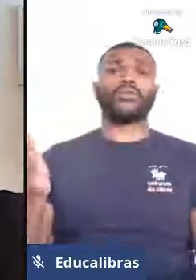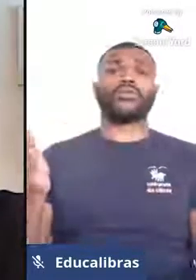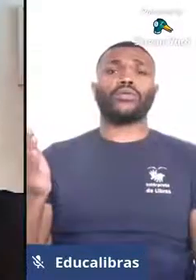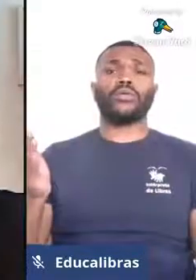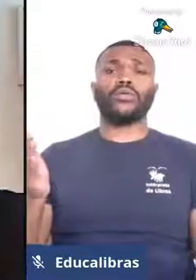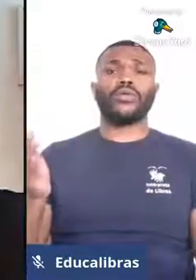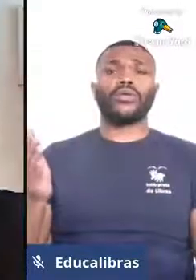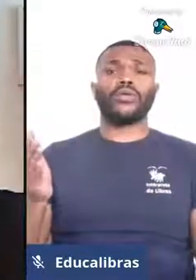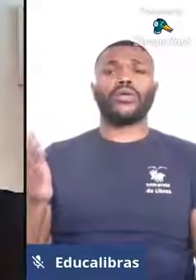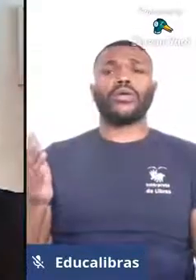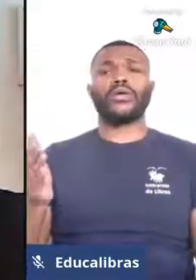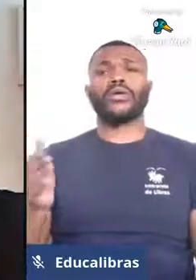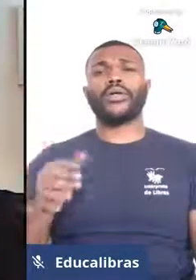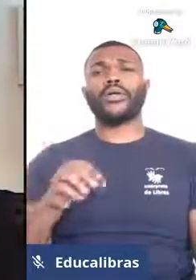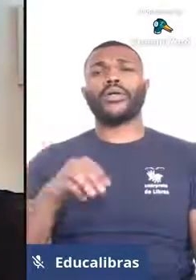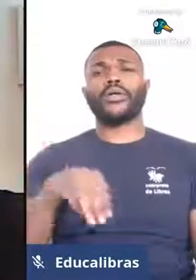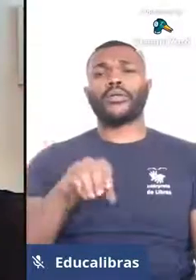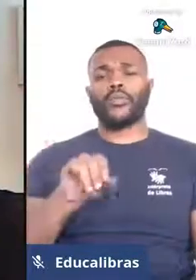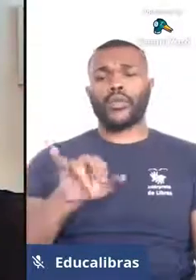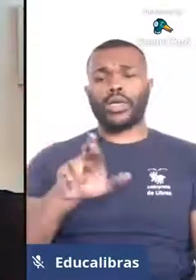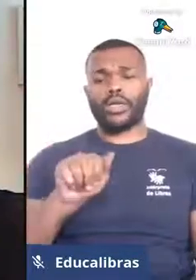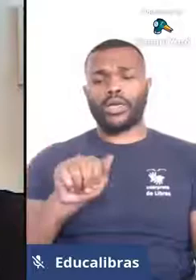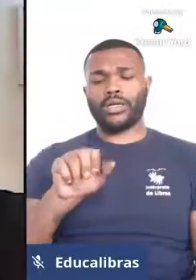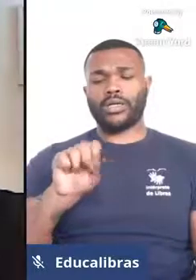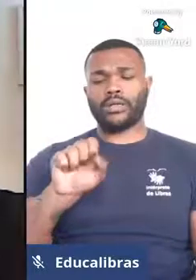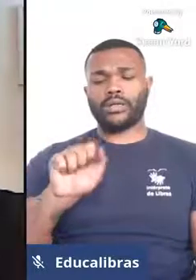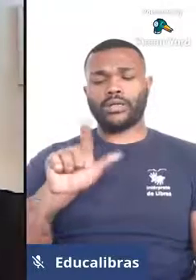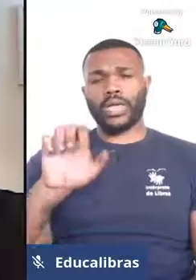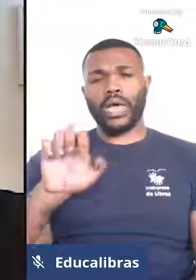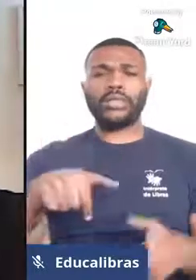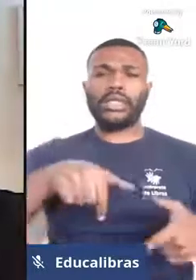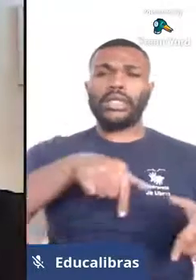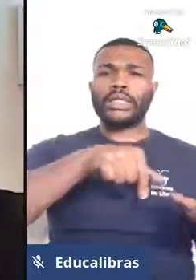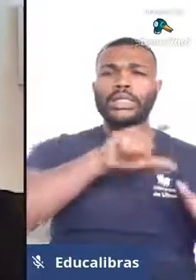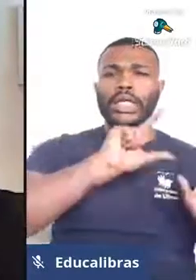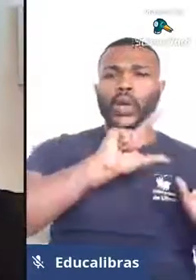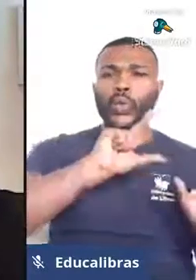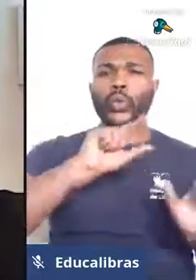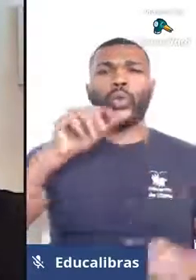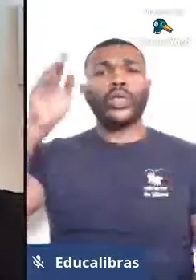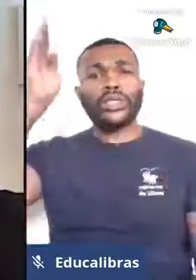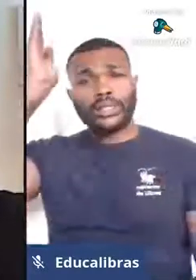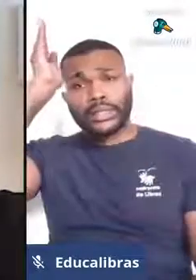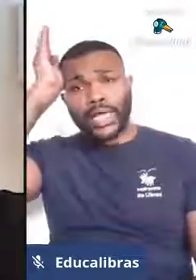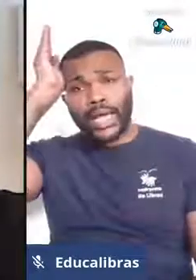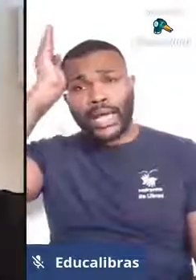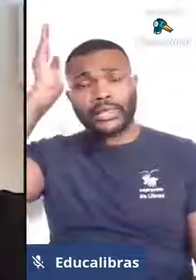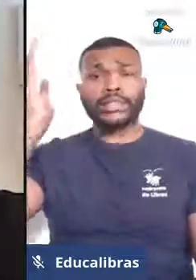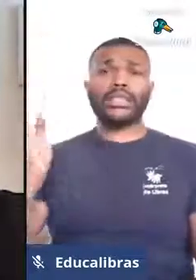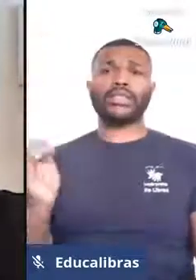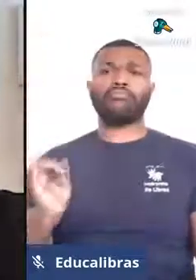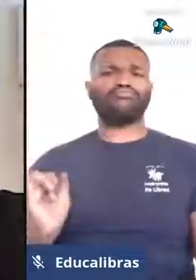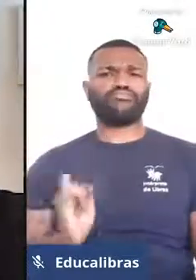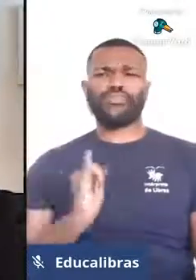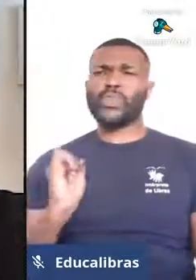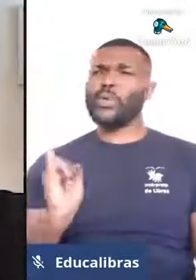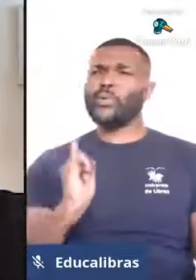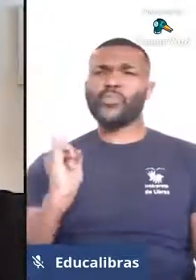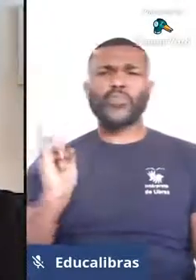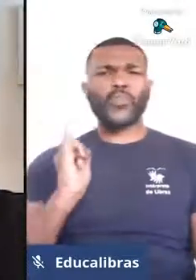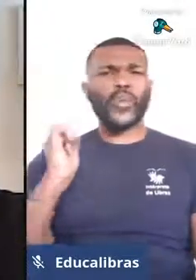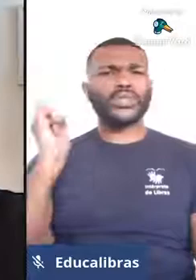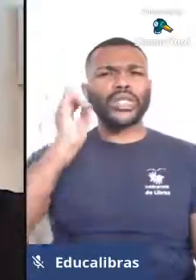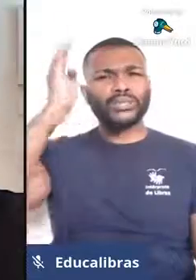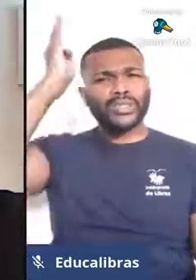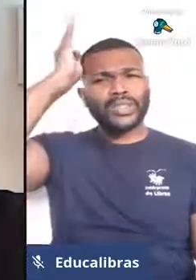Moreira Salles, Itaú Cultural, Sesc, em grande destaque para o Sesc,